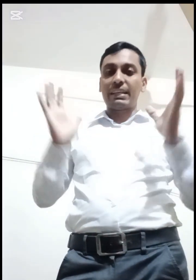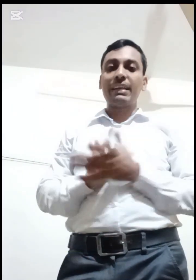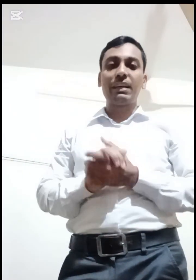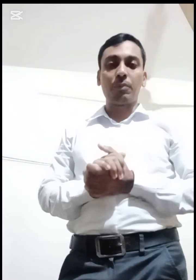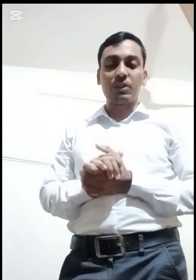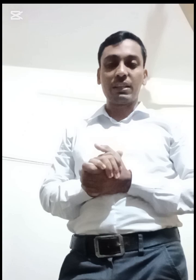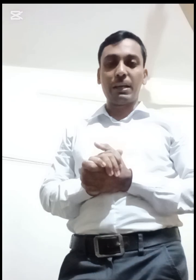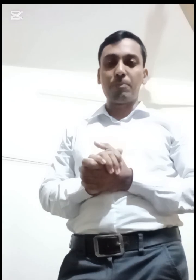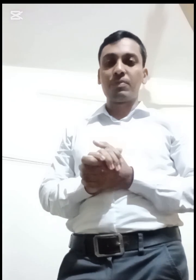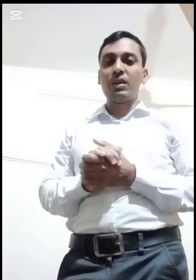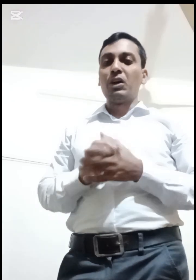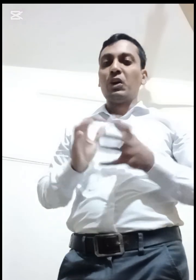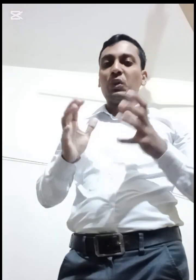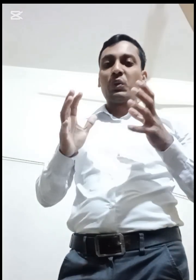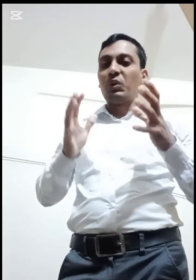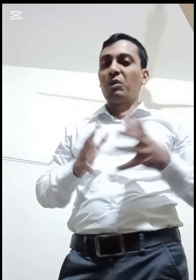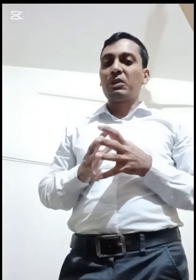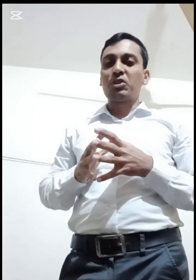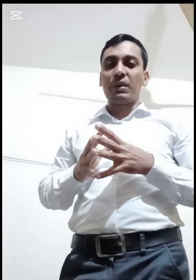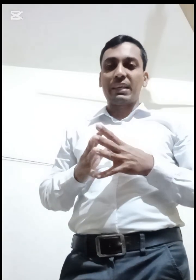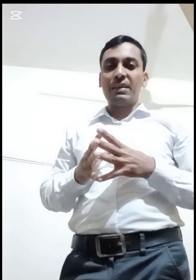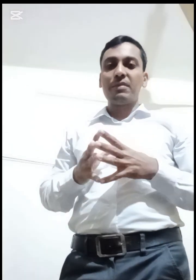সার্কিটটাকে নিরাপত্তা দেয়। তো ধন্যবাদ সবাইকে